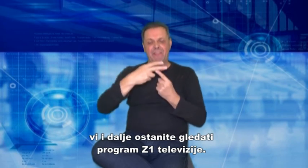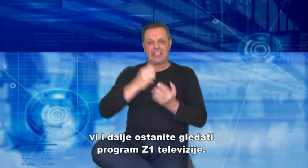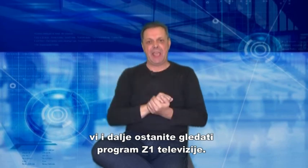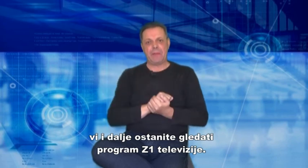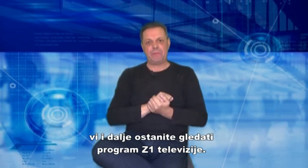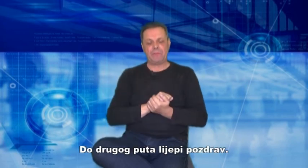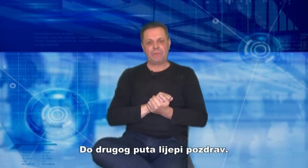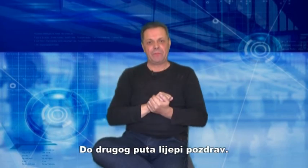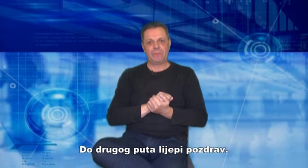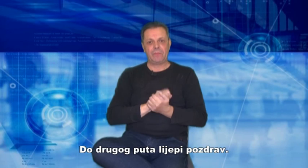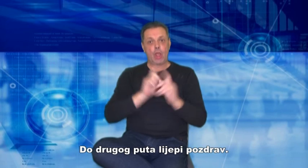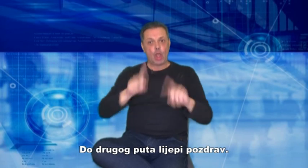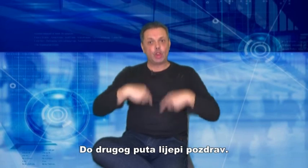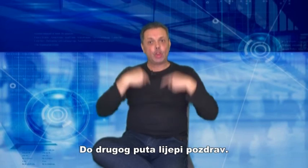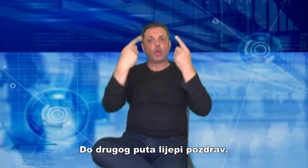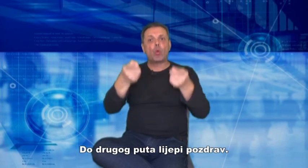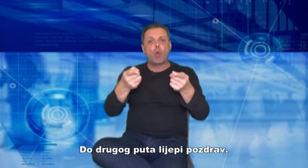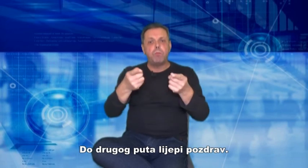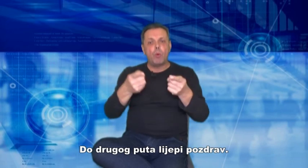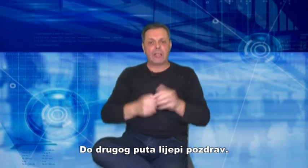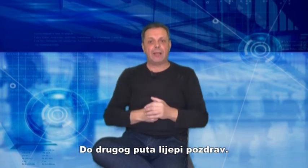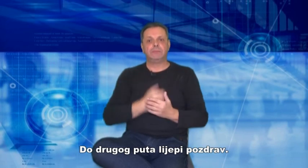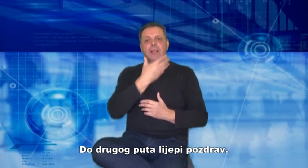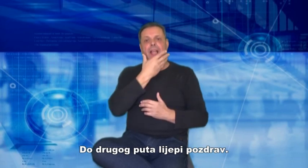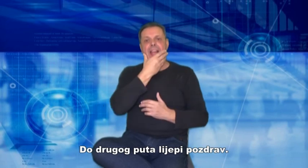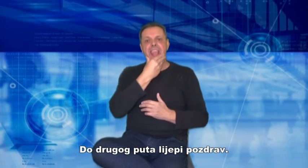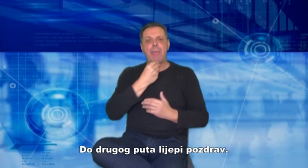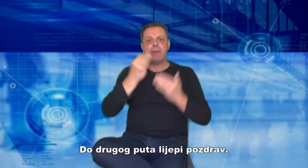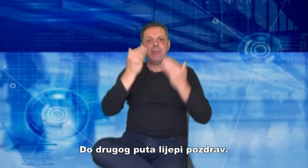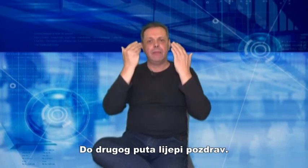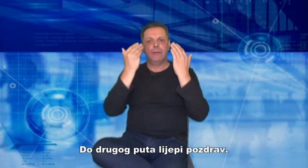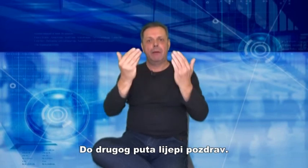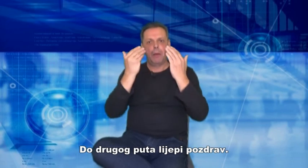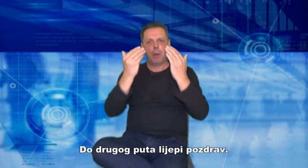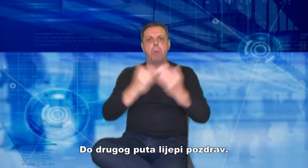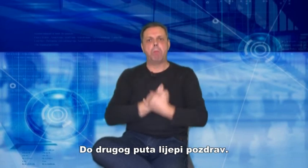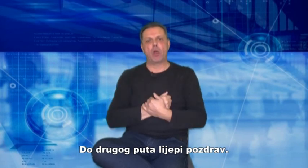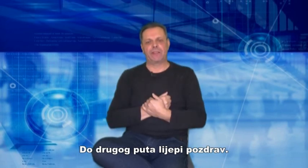televizije. Do drugog puta, lijepi pozdrav!